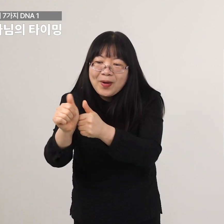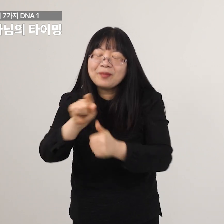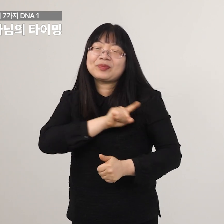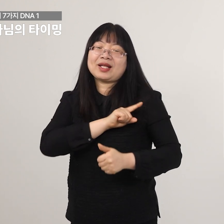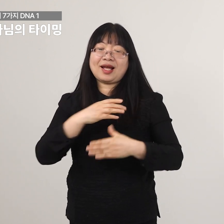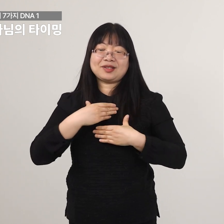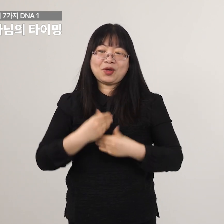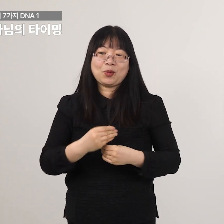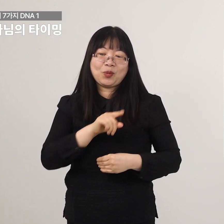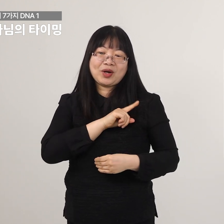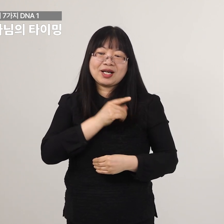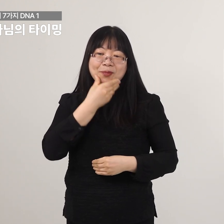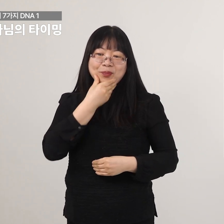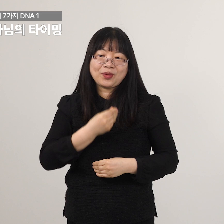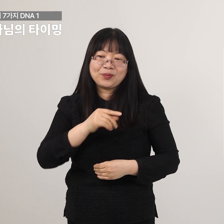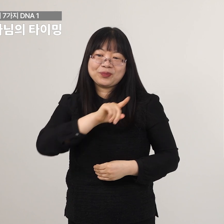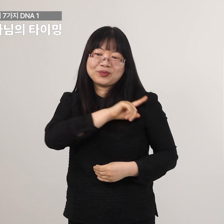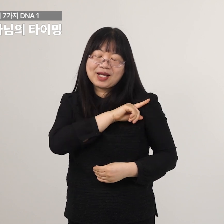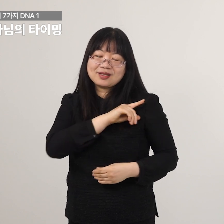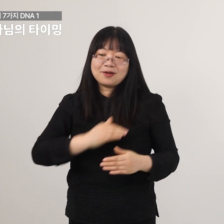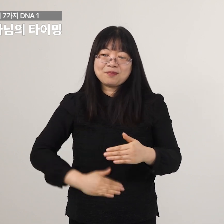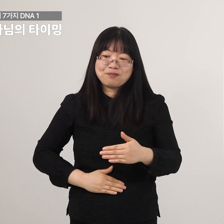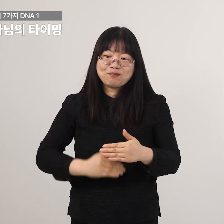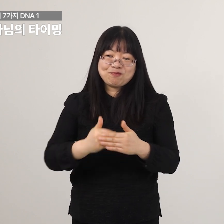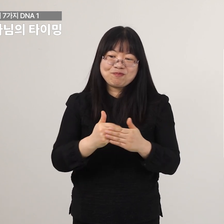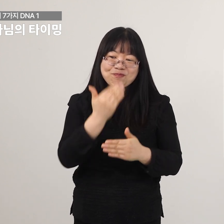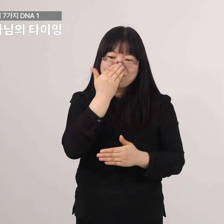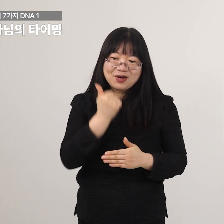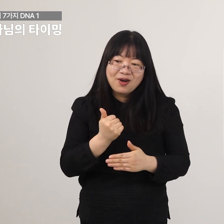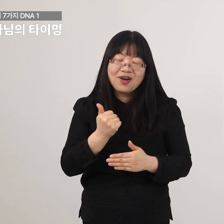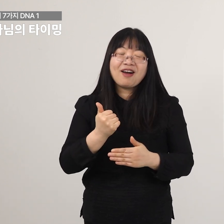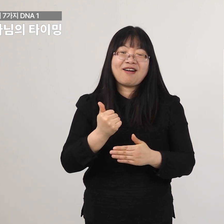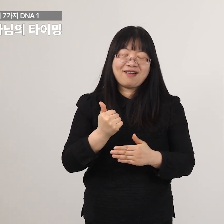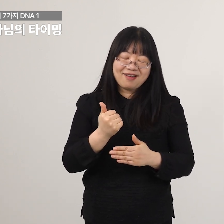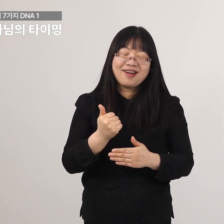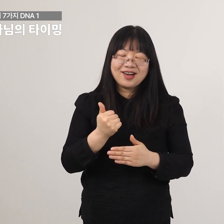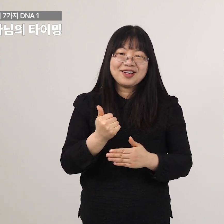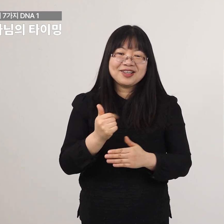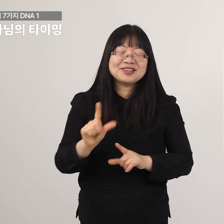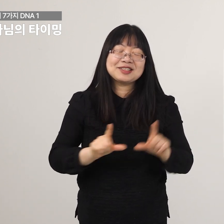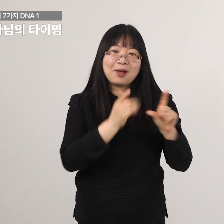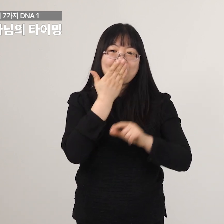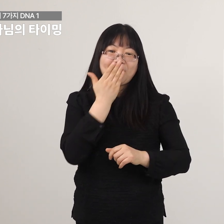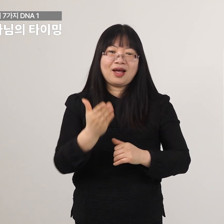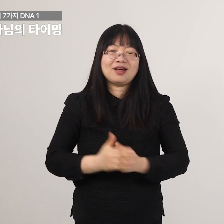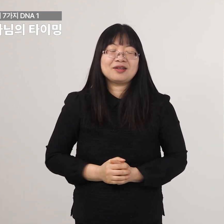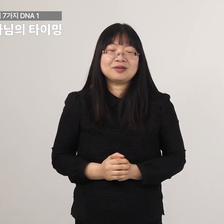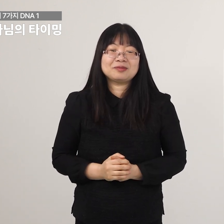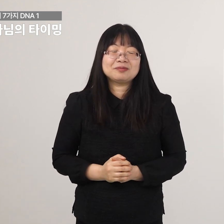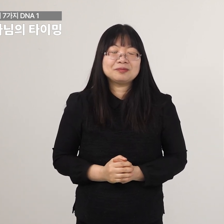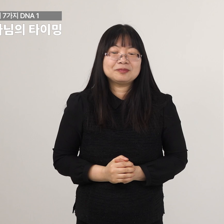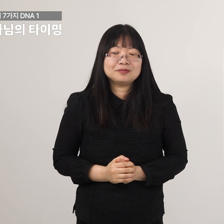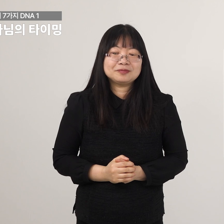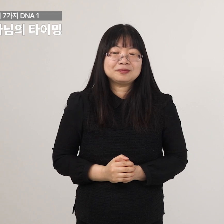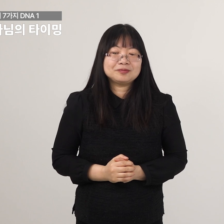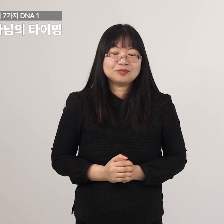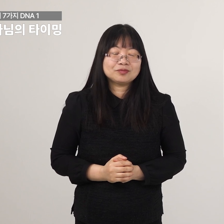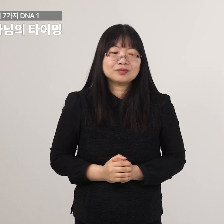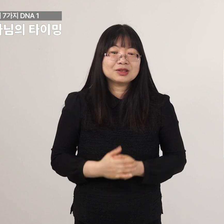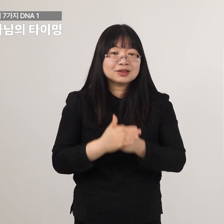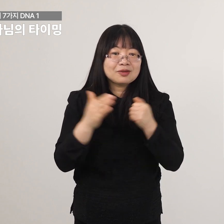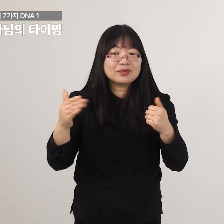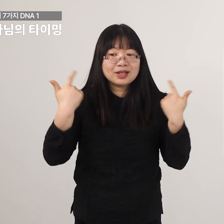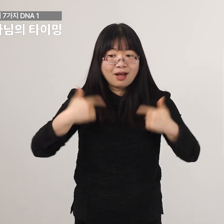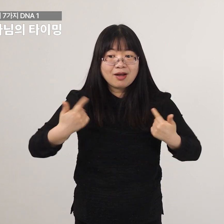안전하고 가장 행복하고 가장 배부른 길을 확보하게 되는 거죠.